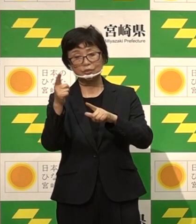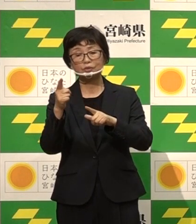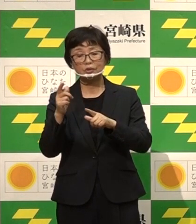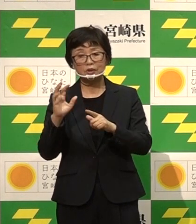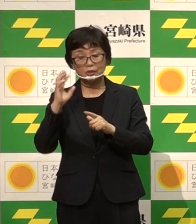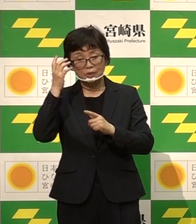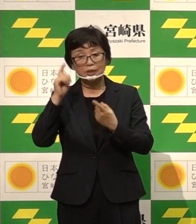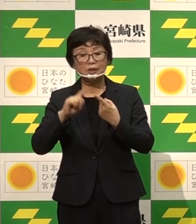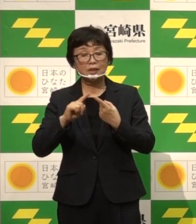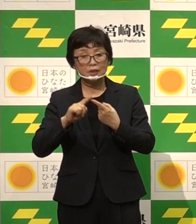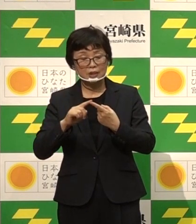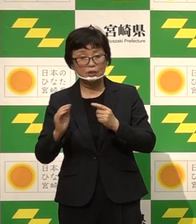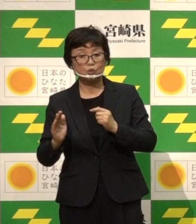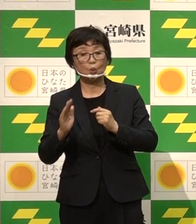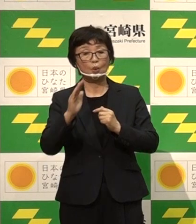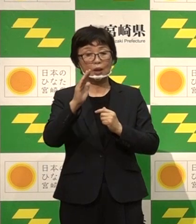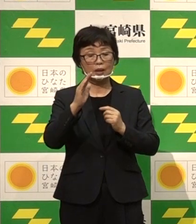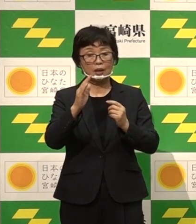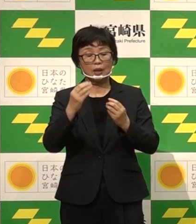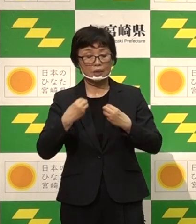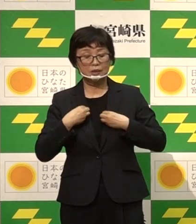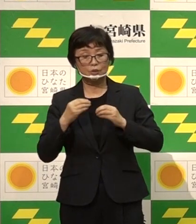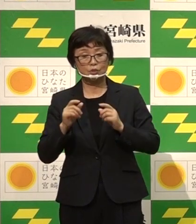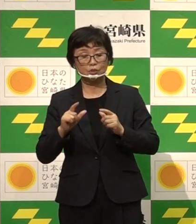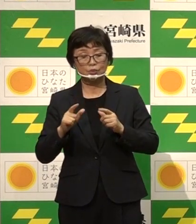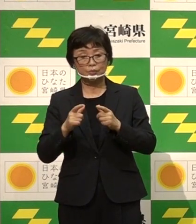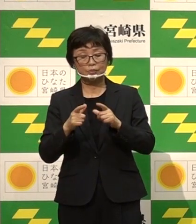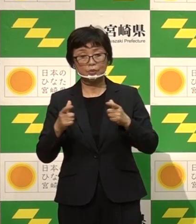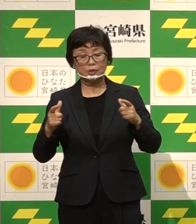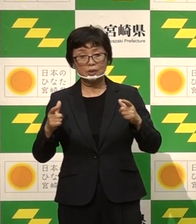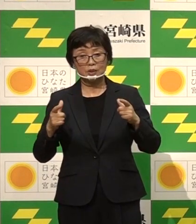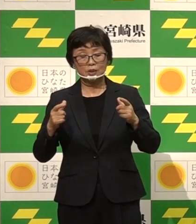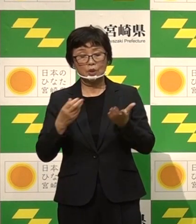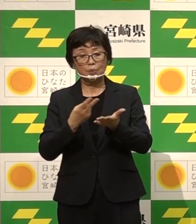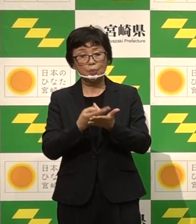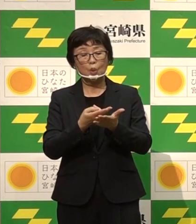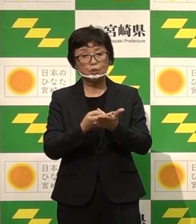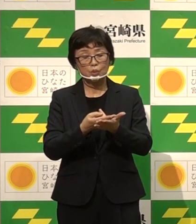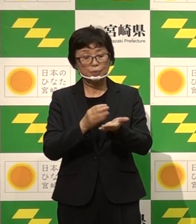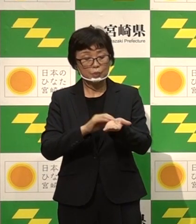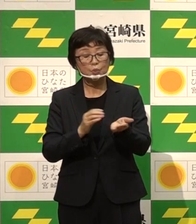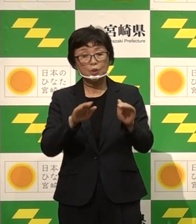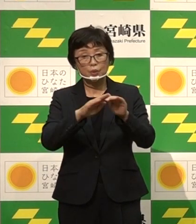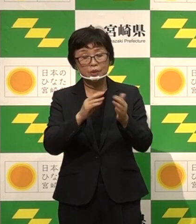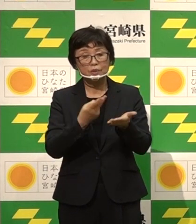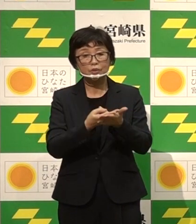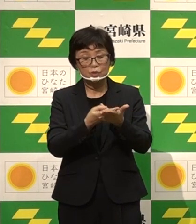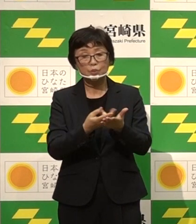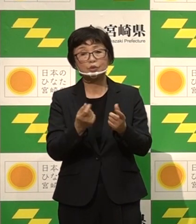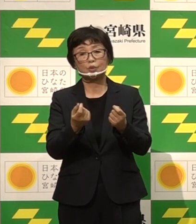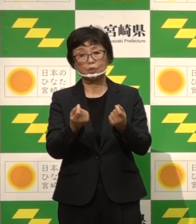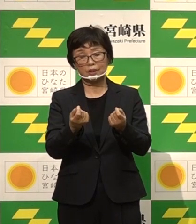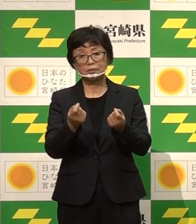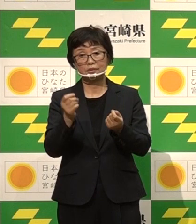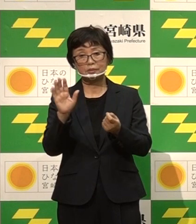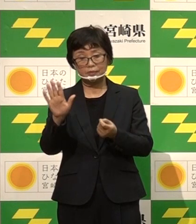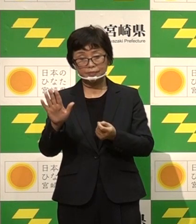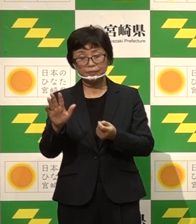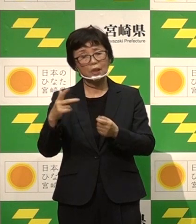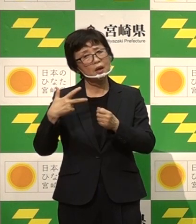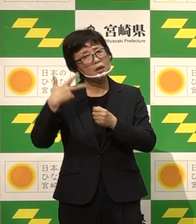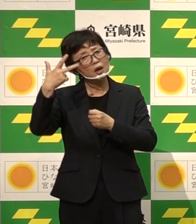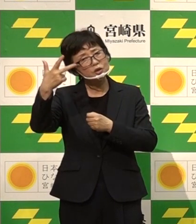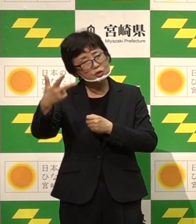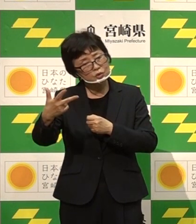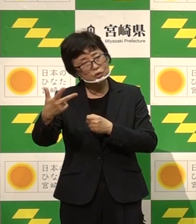の増加に伴いまして、病床使用率も 34% までいっているということであります。来週あたり